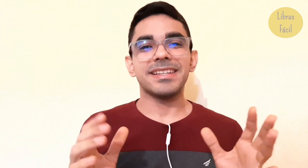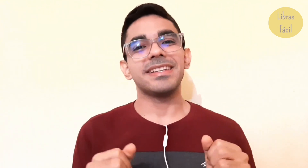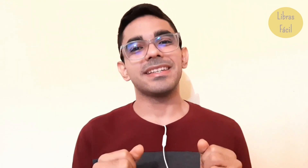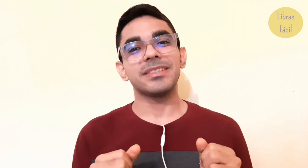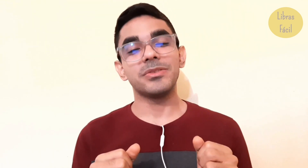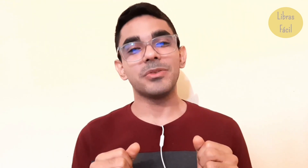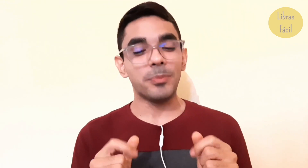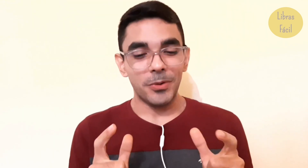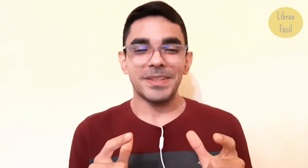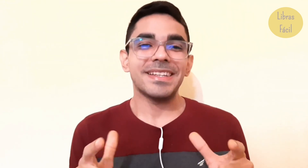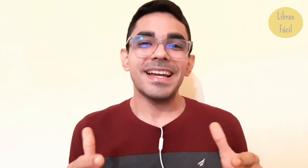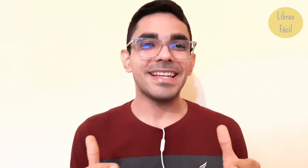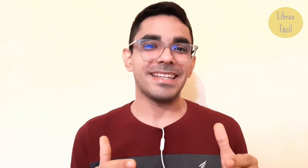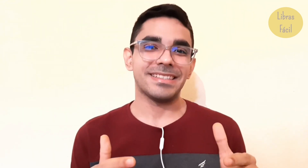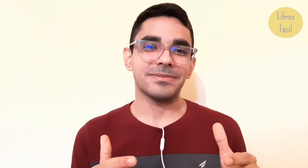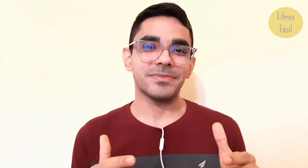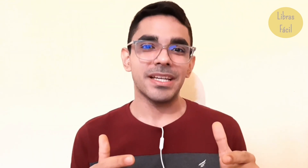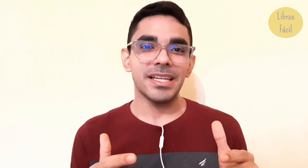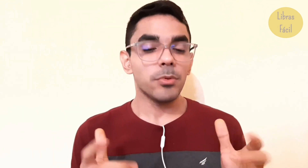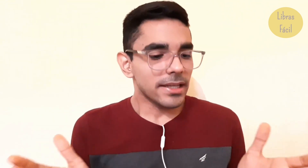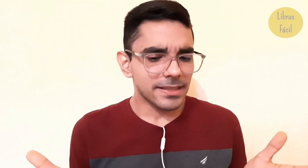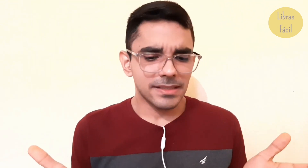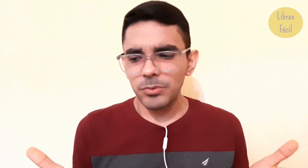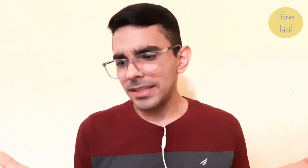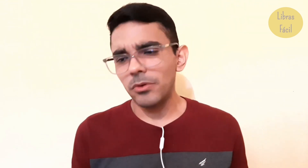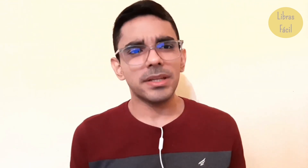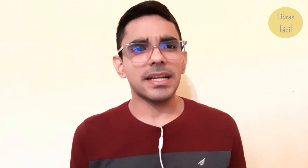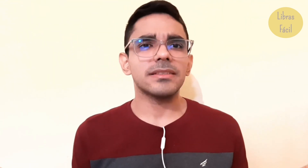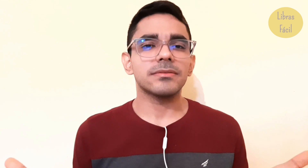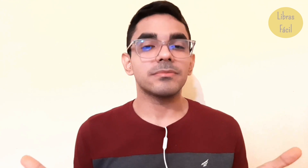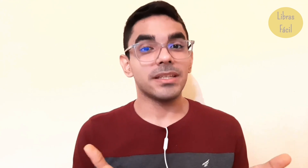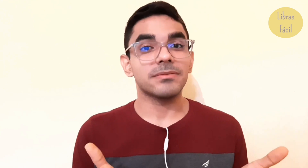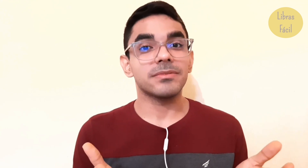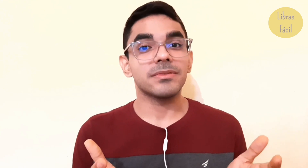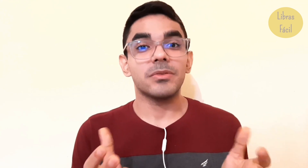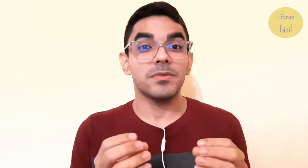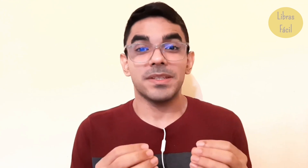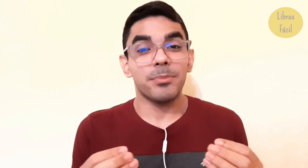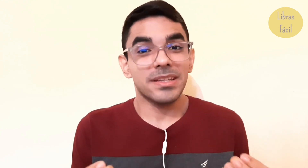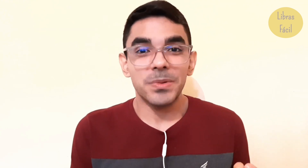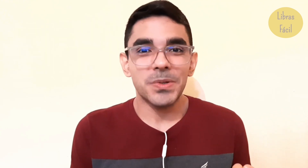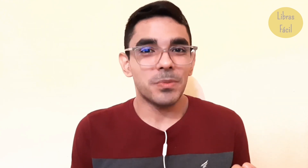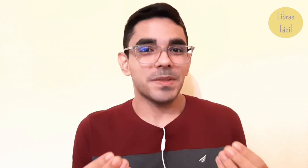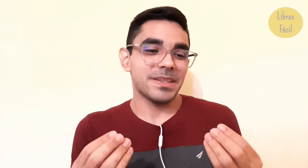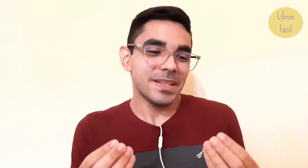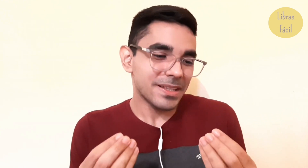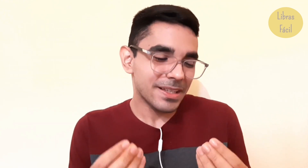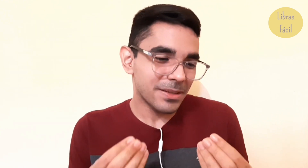entender o ponto, entender a ideia. E por que é assim? Por que é tão complicado? Bem, quando você está aprendendo um idioma, você tem que entender também